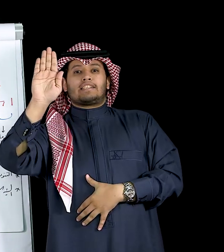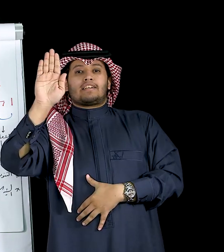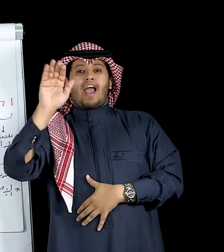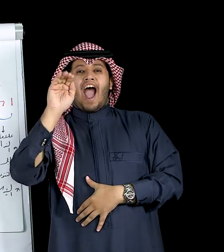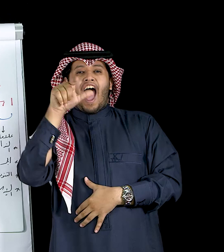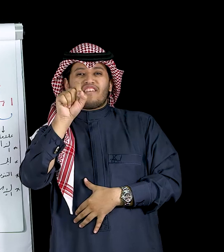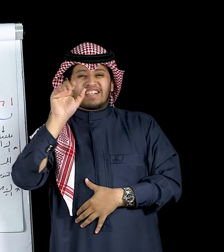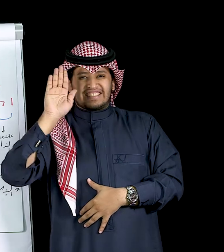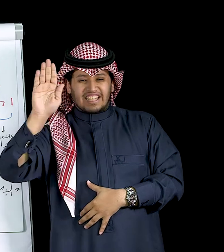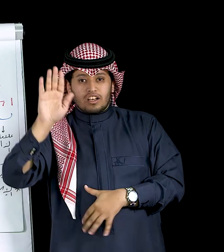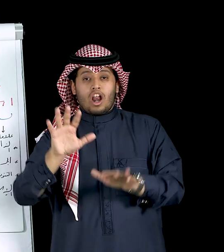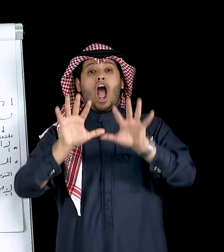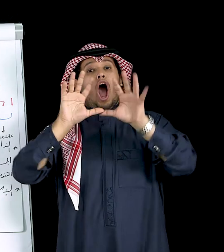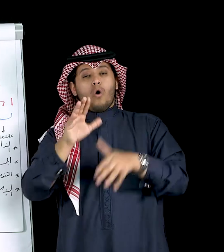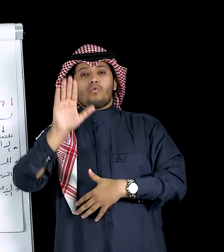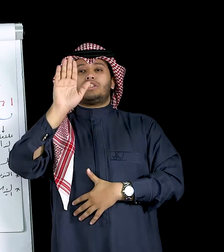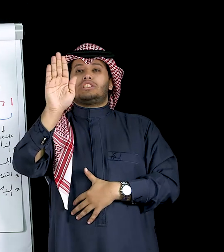وقبول سوف.